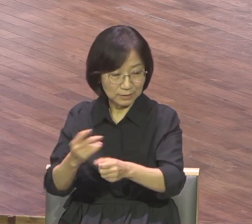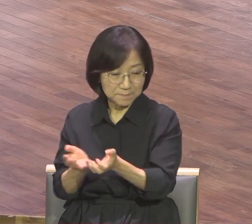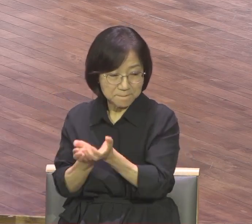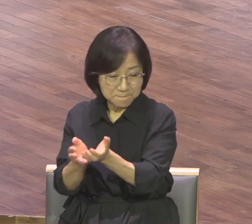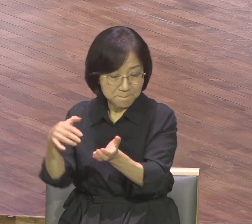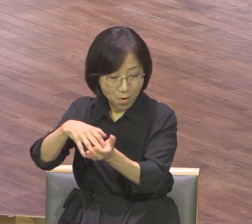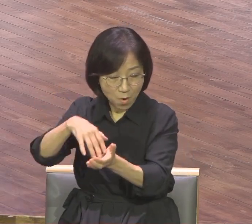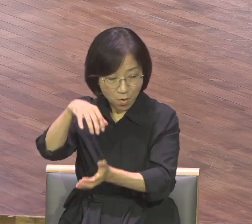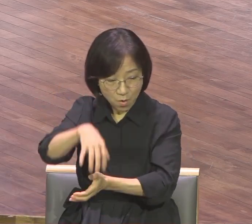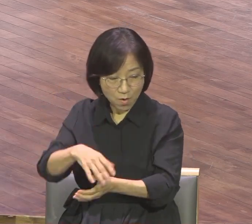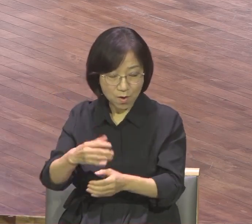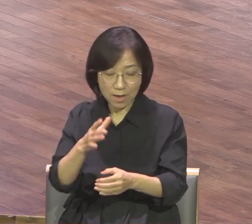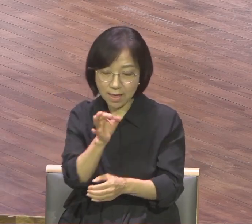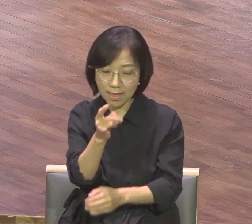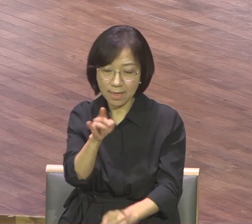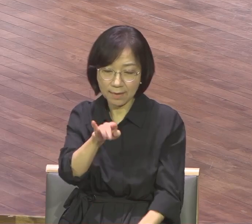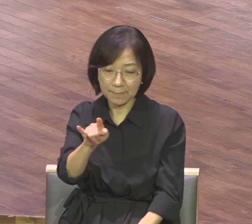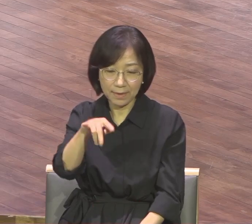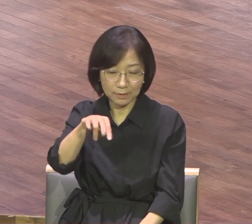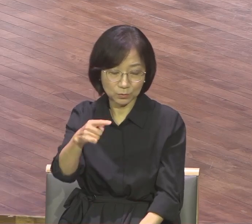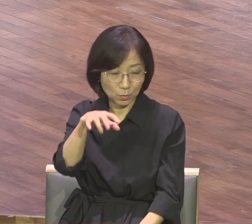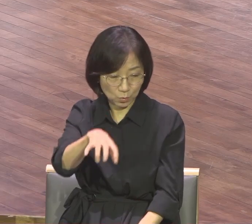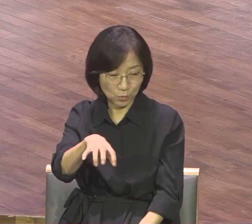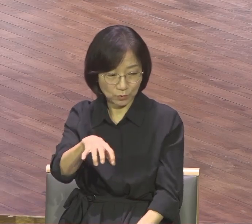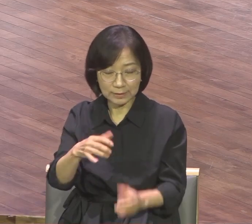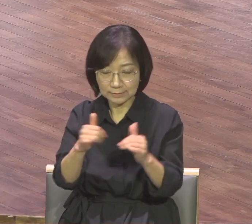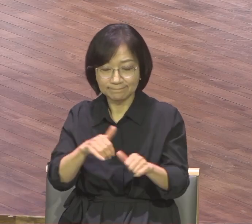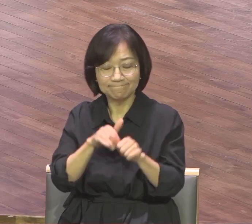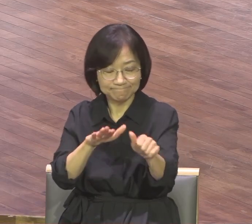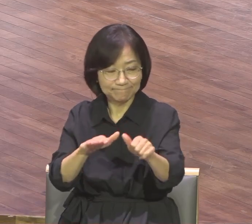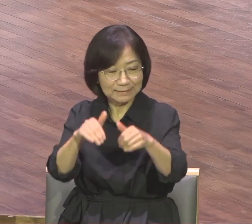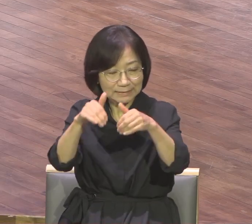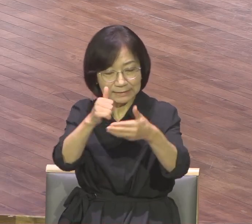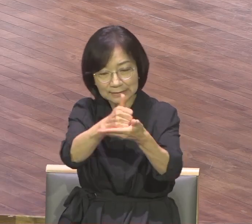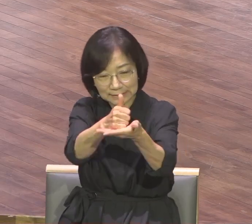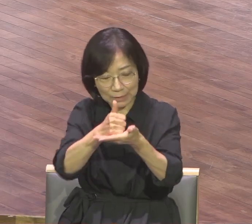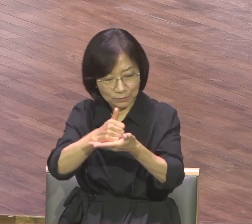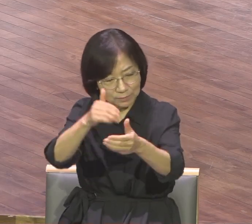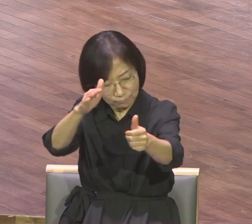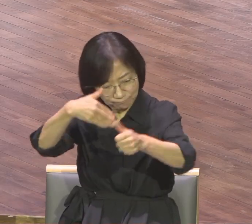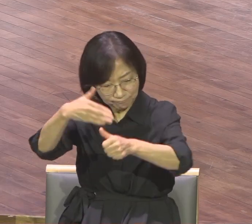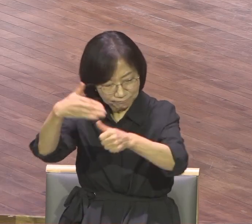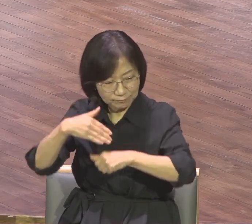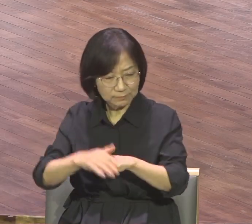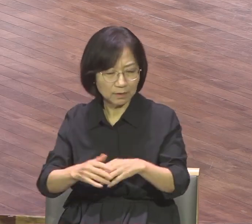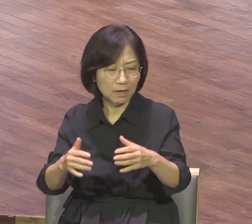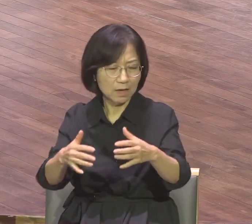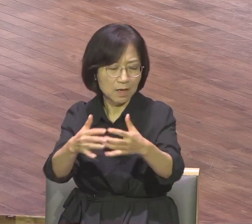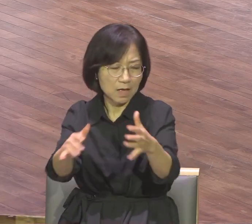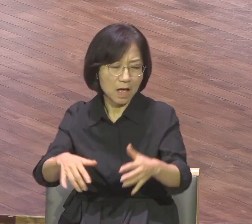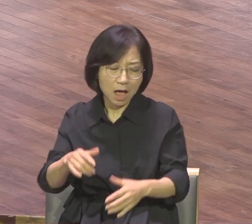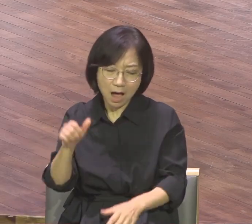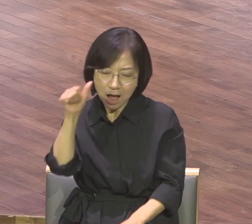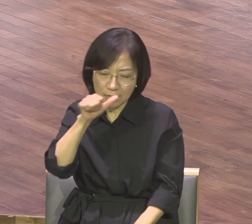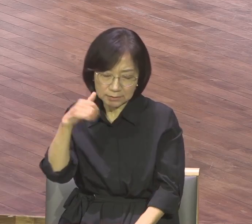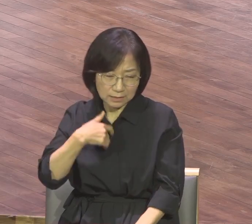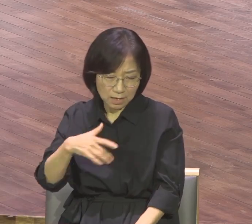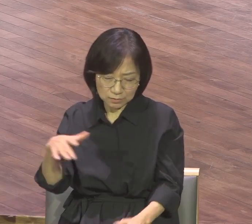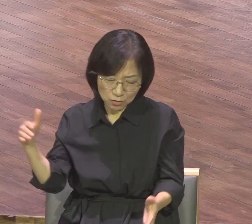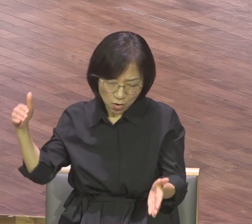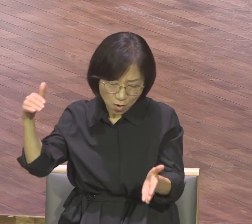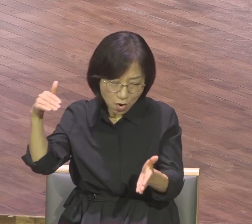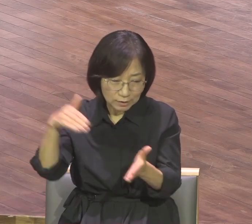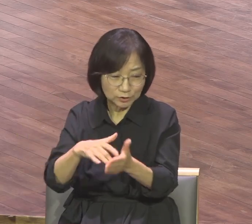밀로데에서 사람을 에베소로 보내어 교회 장로들을 청하니 오매 그들에게 말하되 아시아에 들어온 첫날부터